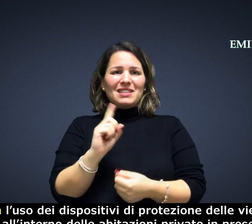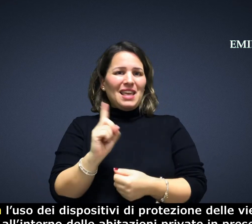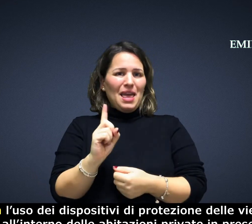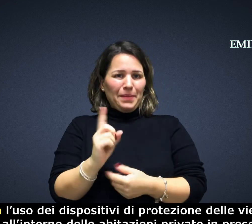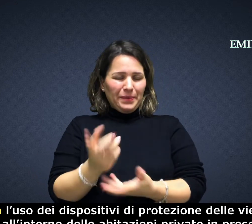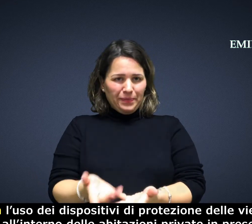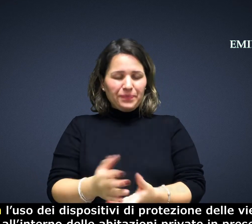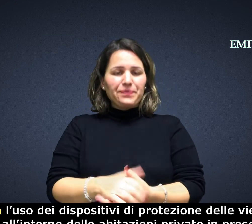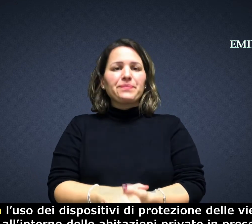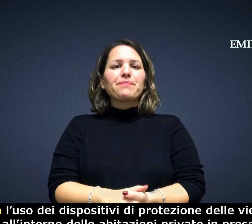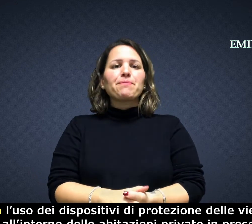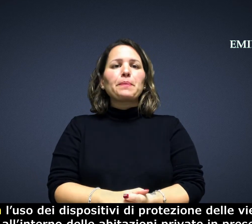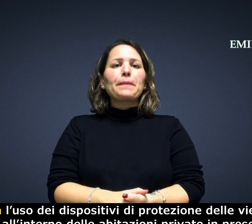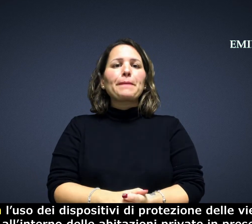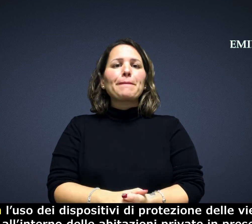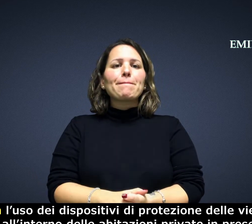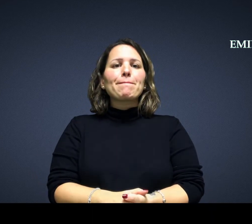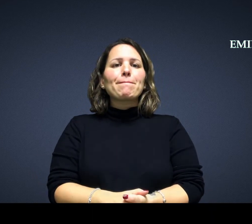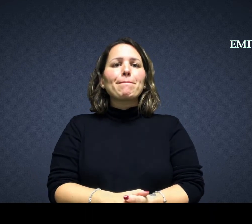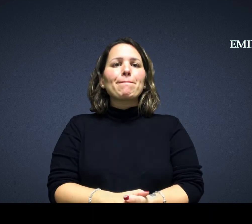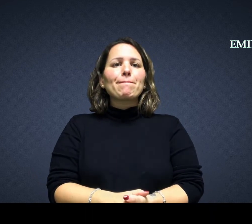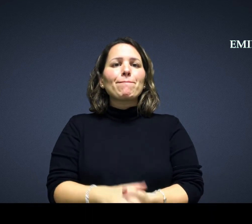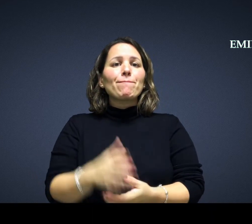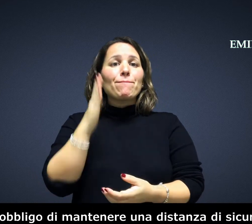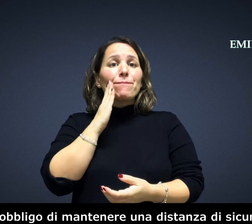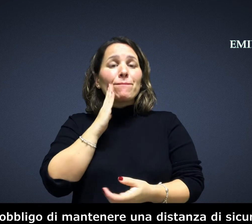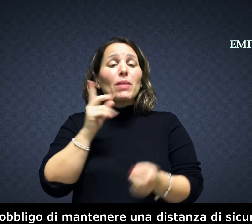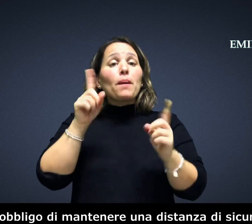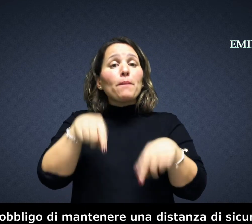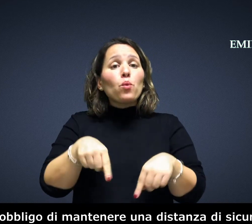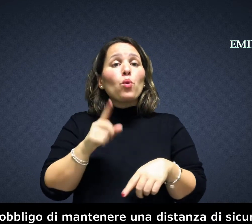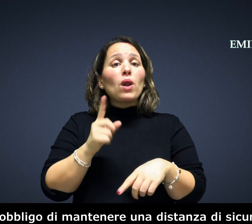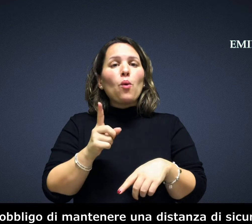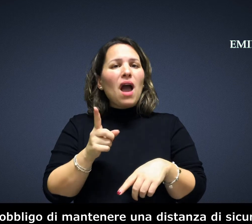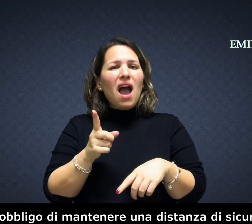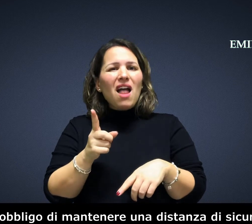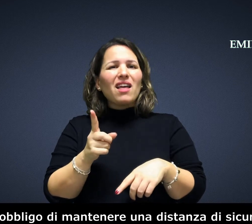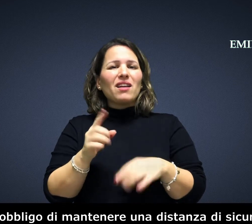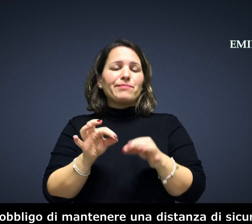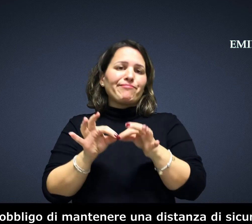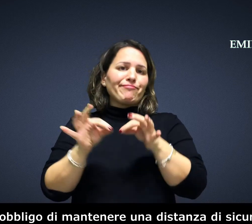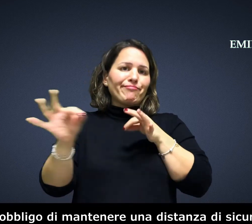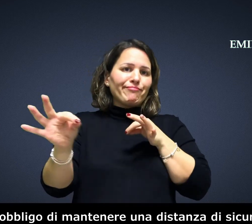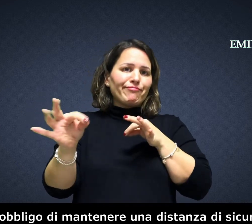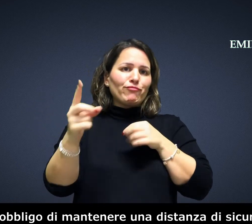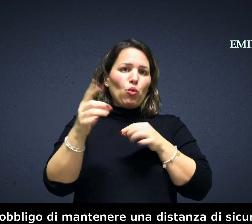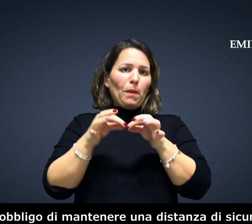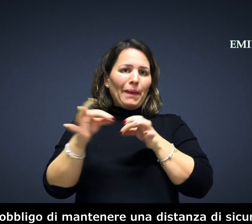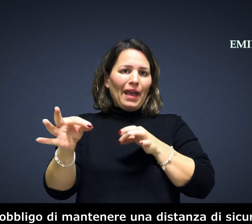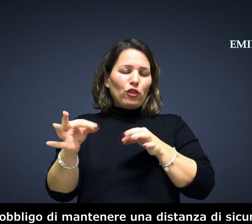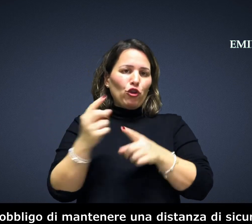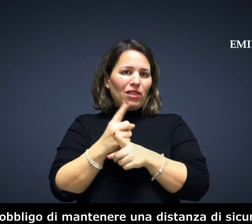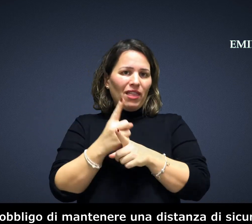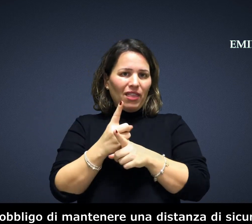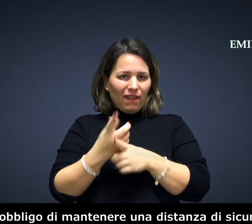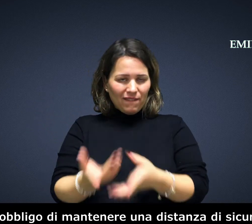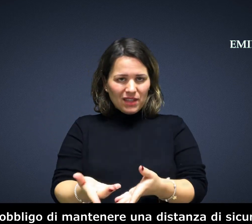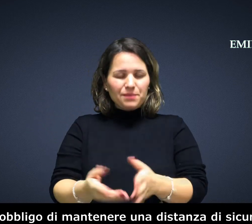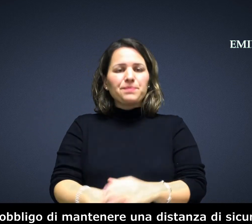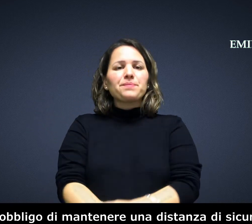delle abitazioni private in presenza di persone non conviventi. È fatto obbligo di mantenere una distanza di sicurezza interpersonale di almeno un